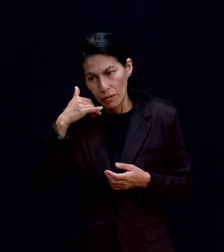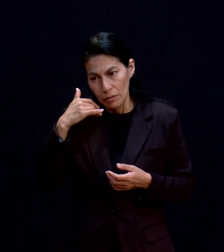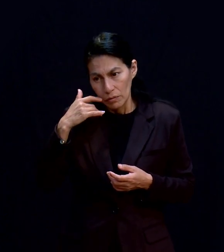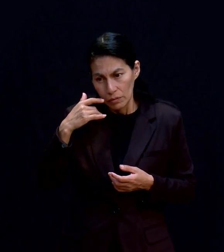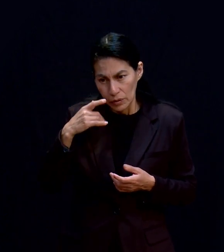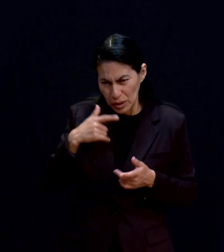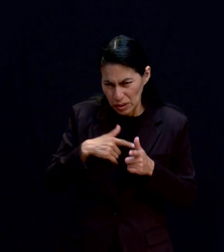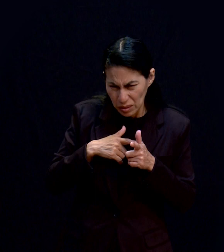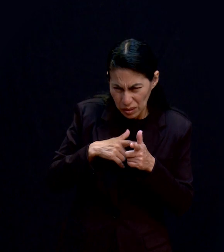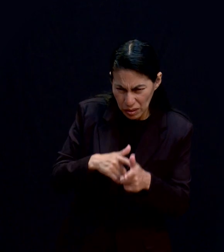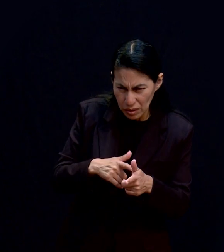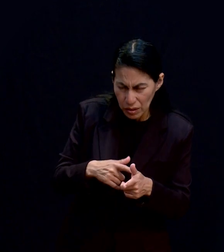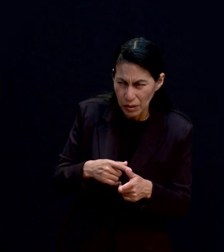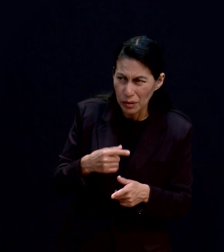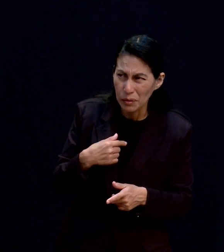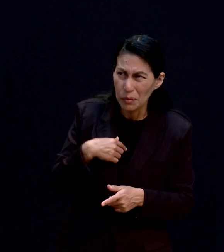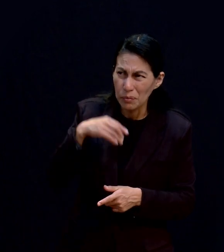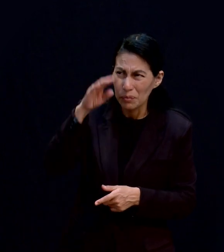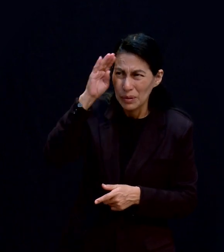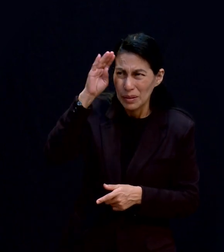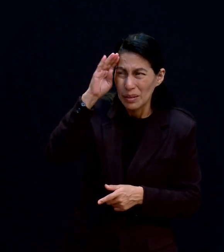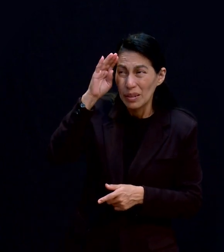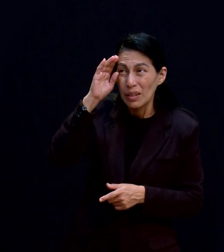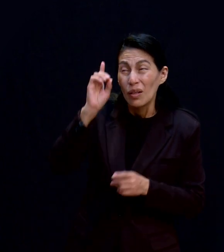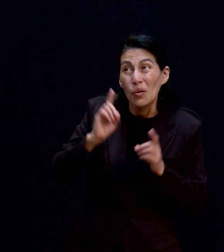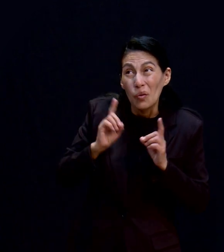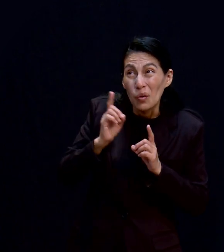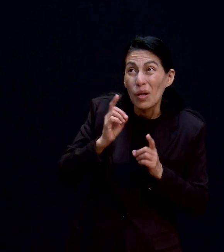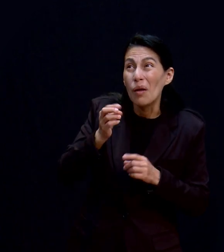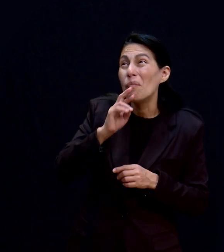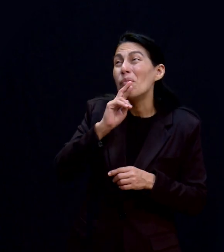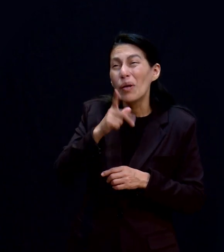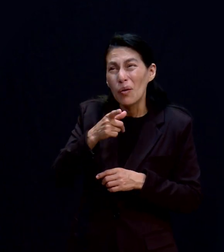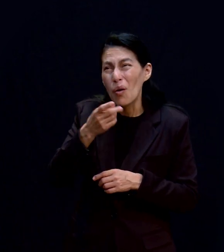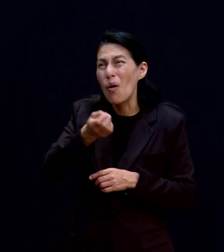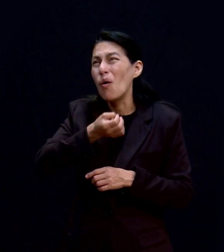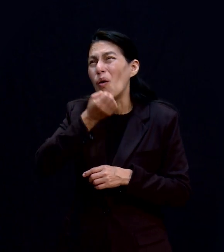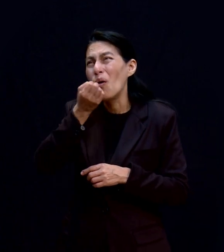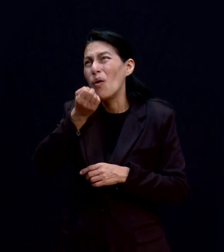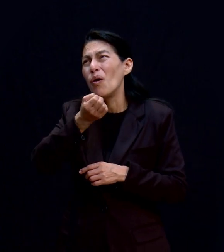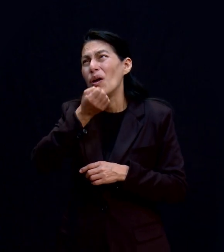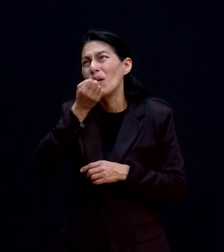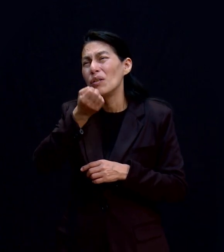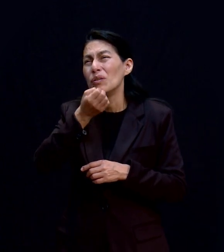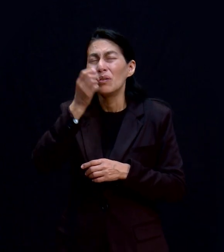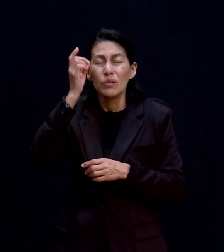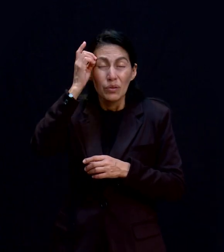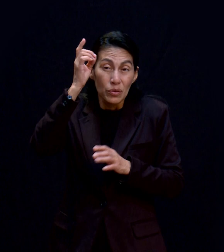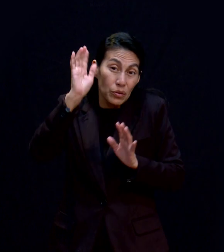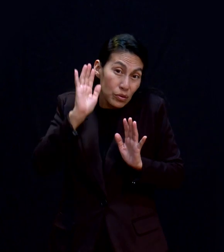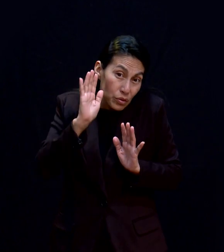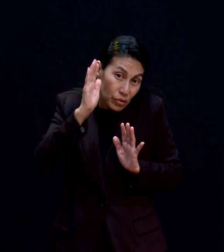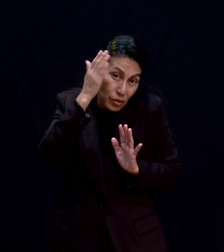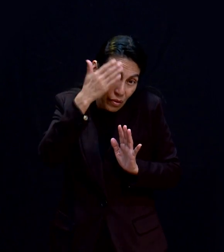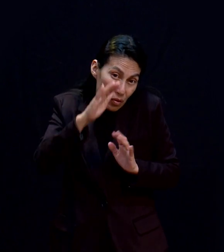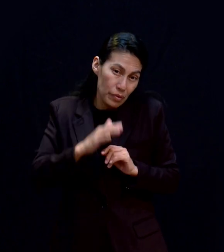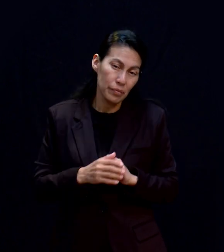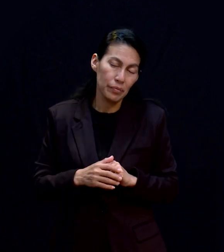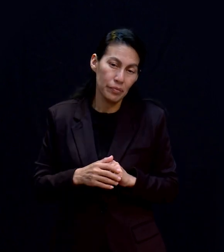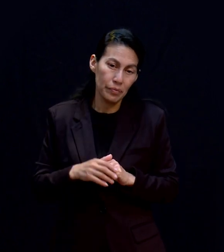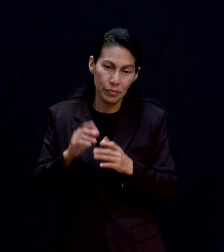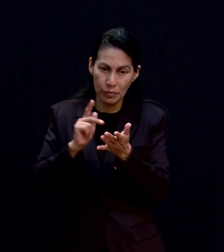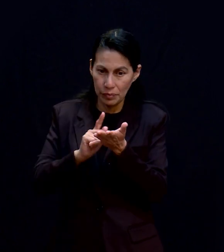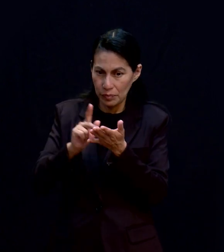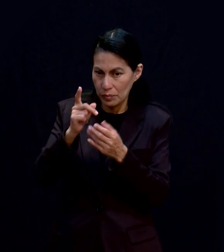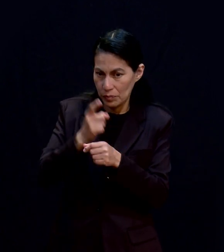insistiendo yo dije a lo mejor tengo que ver y ponerlo en oración bien porque a pesar de todo